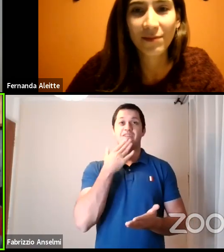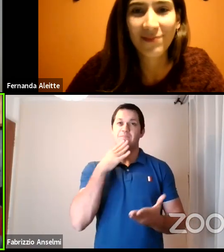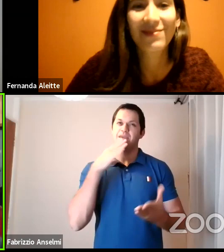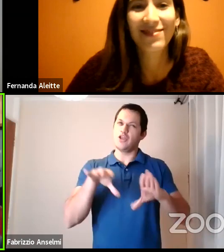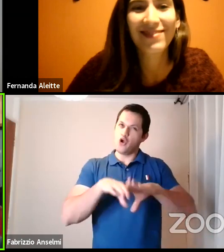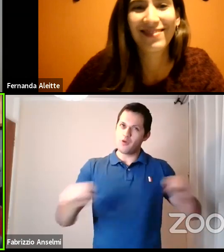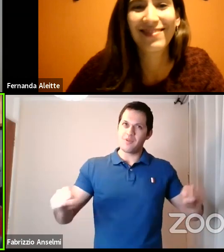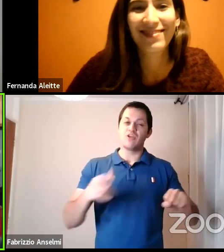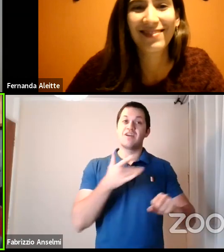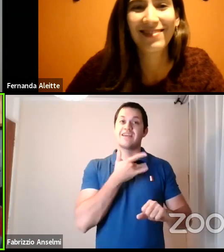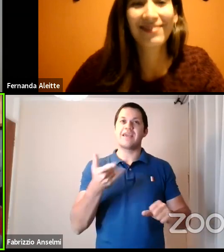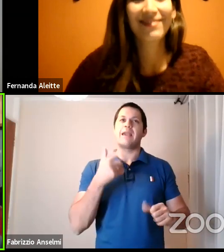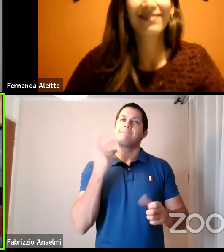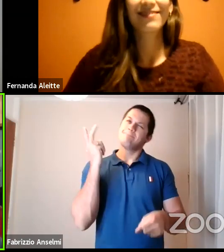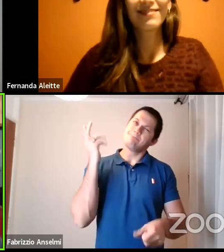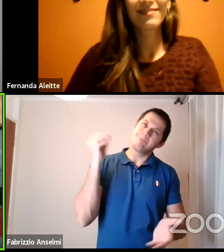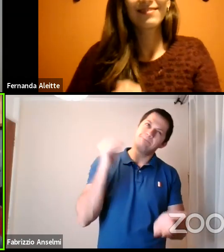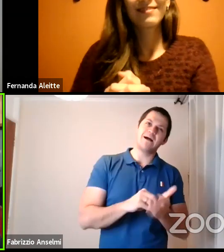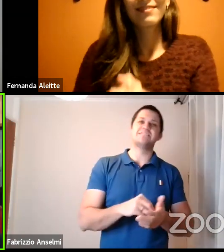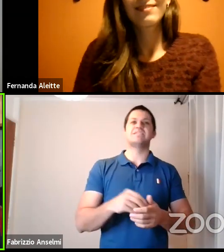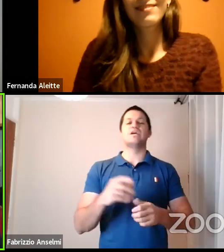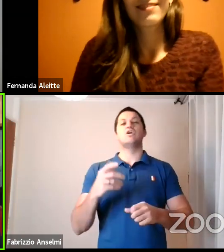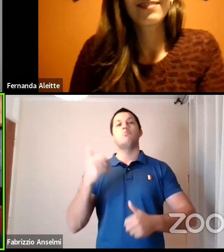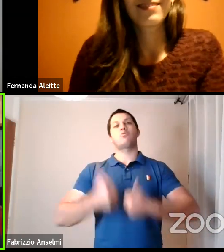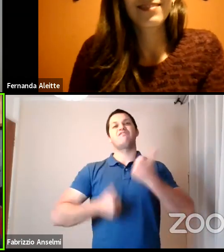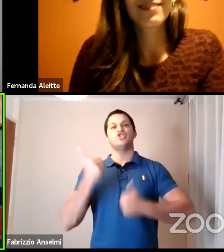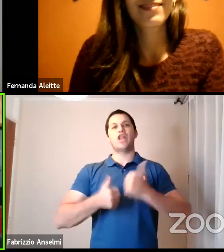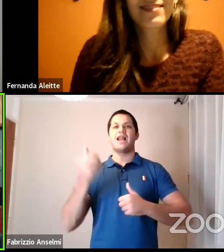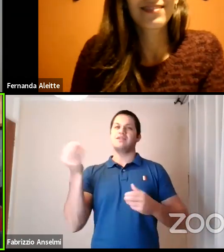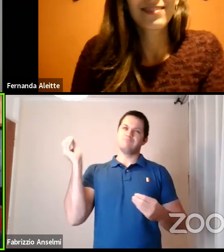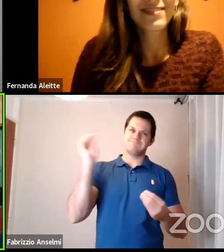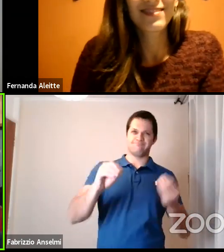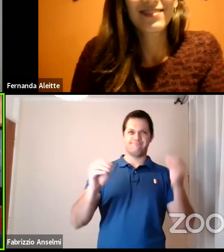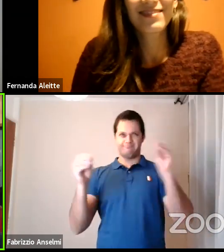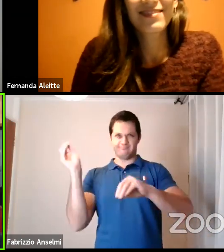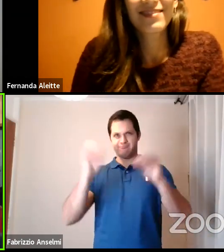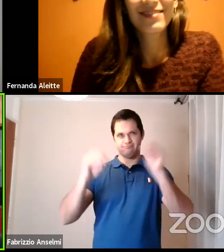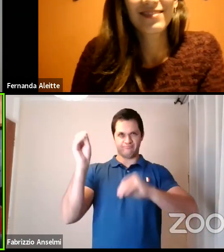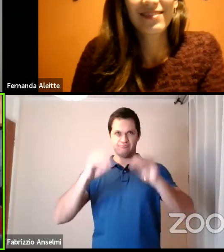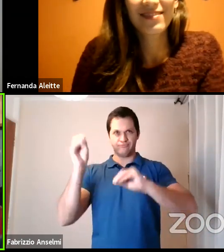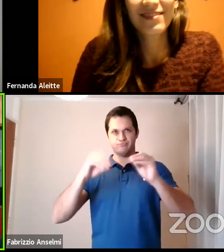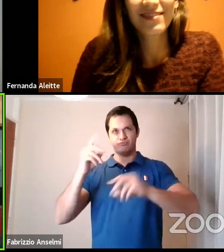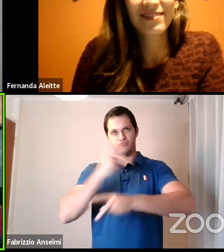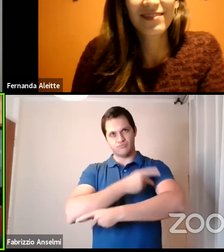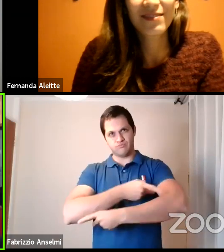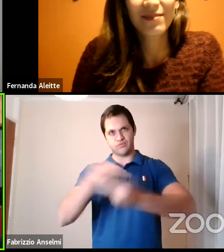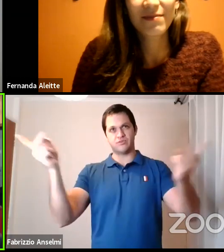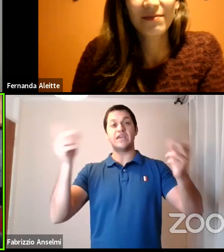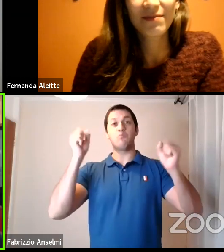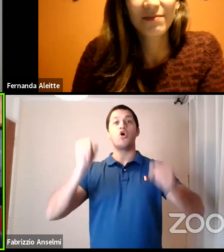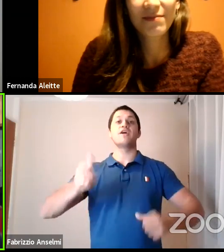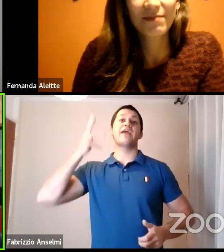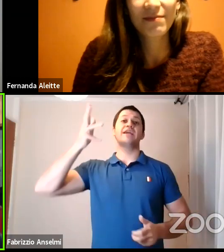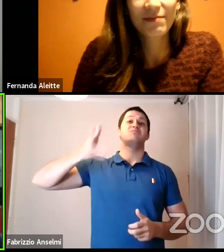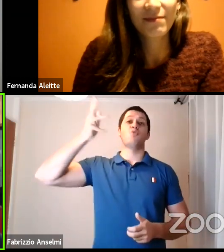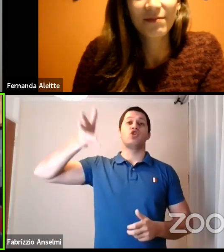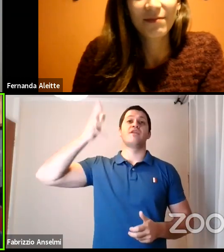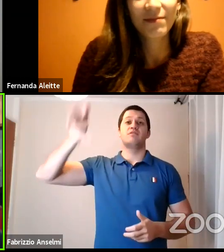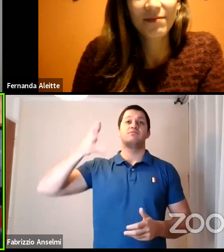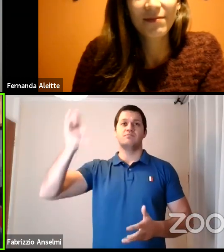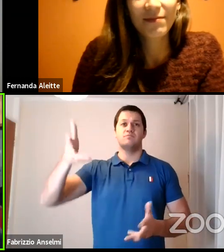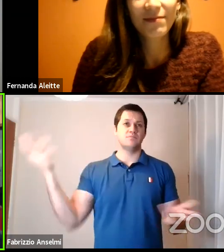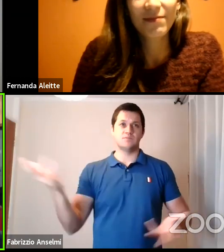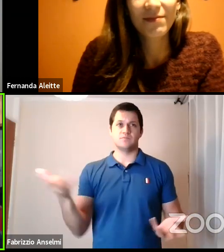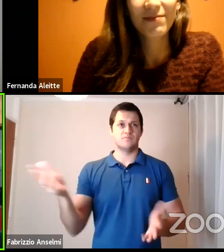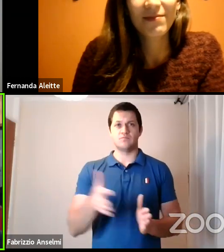ya, un poquito más profesional, no tan burdo como la que pueda hacer uno, ya, para poder exponerlo de manera como